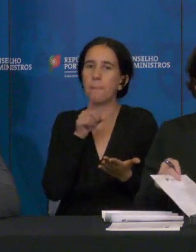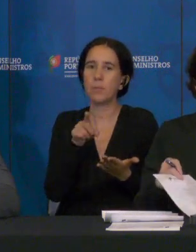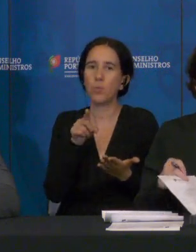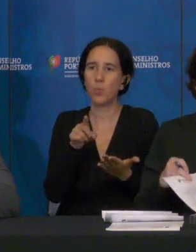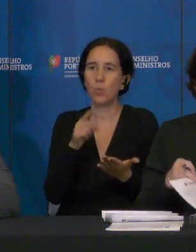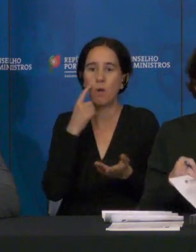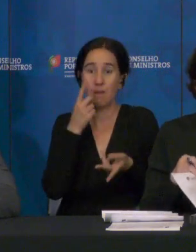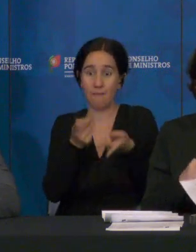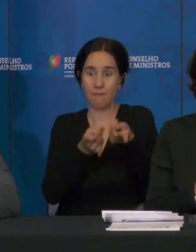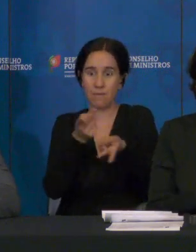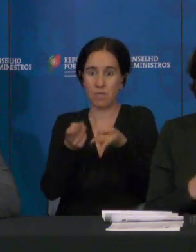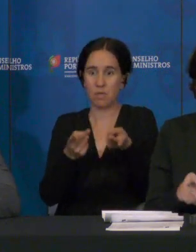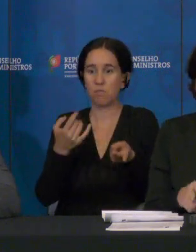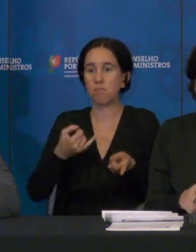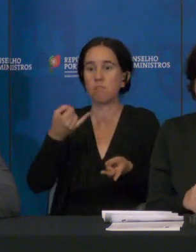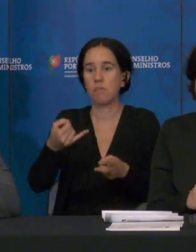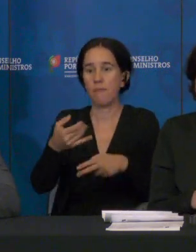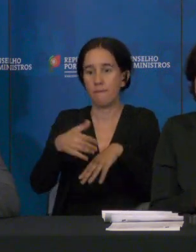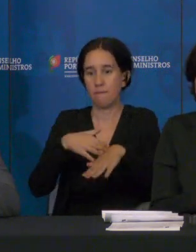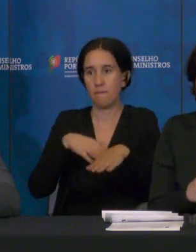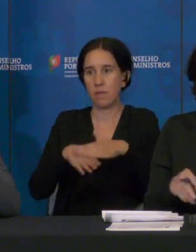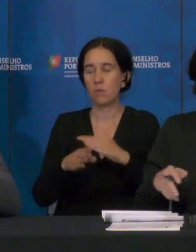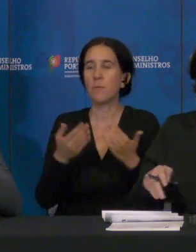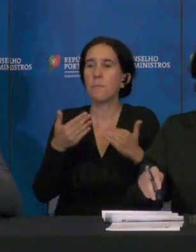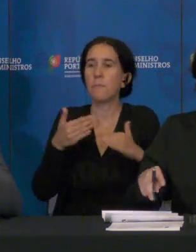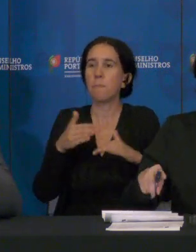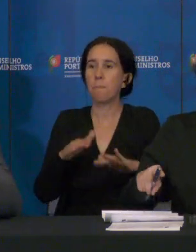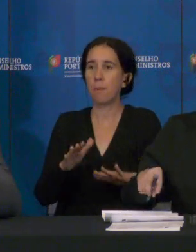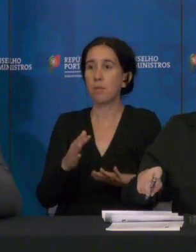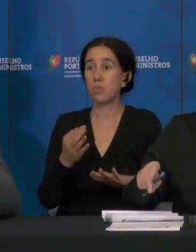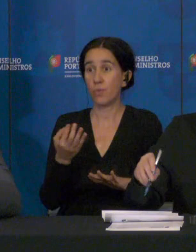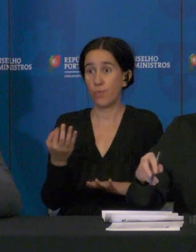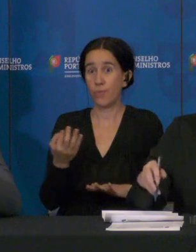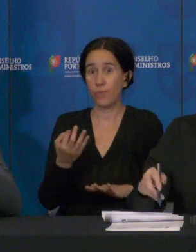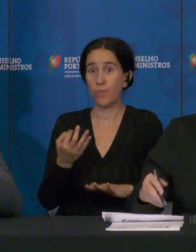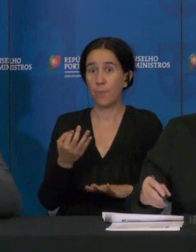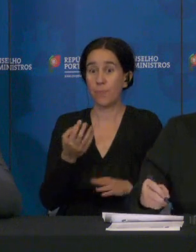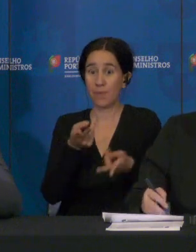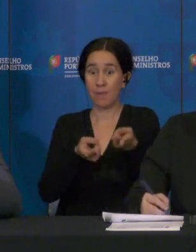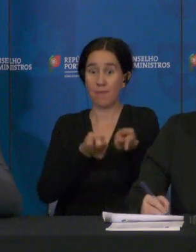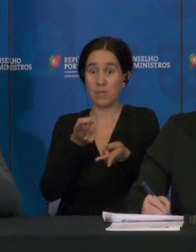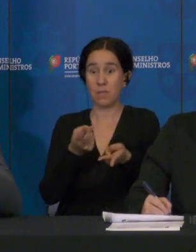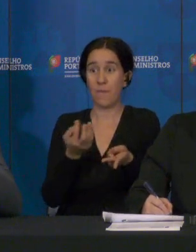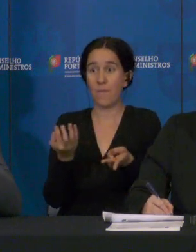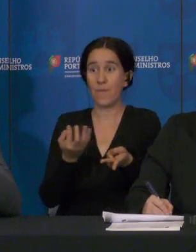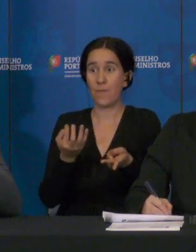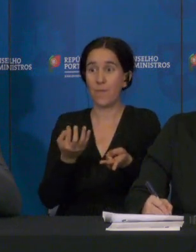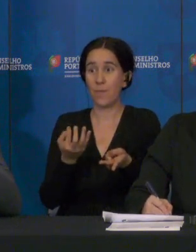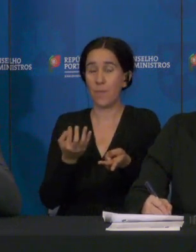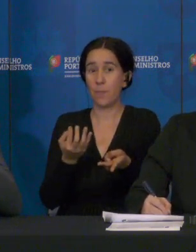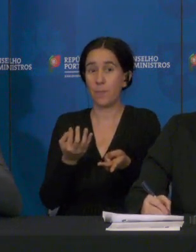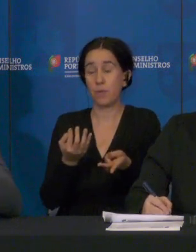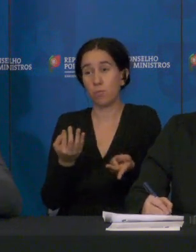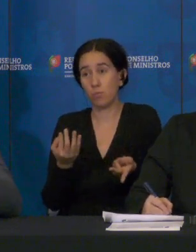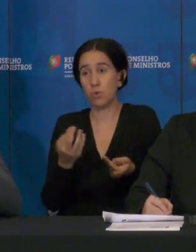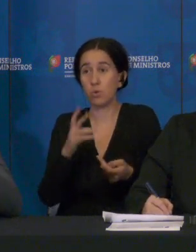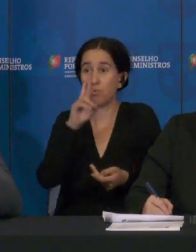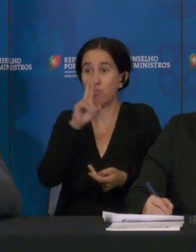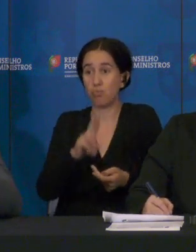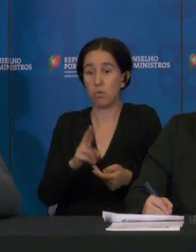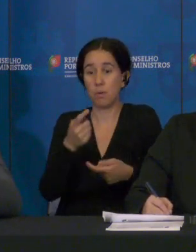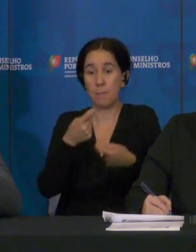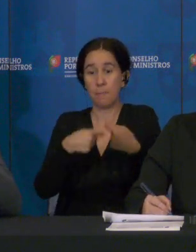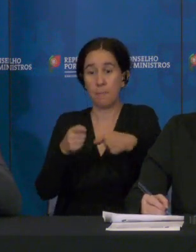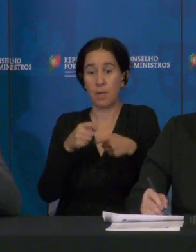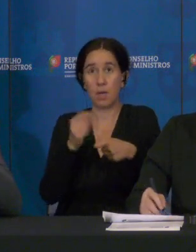da avaliação que vier a ser feita, mas sendo uma avaliação feita por valores de